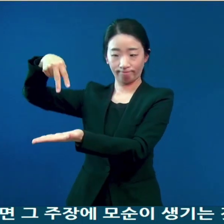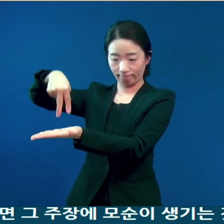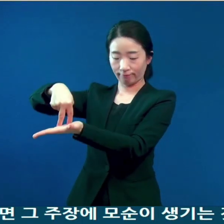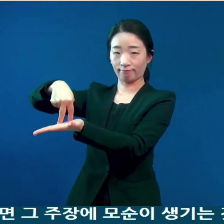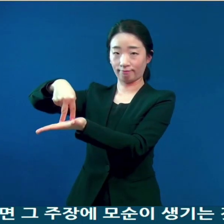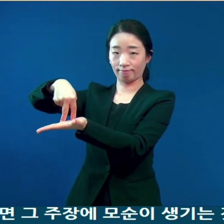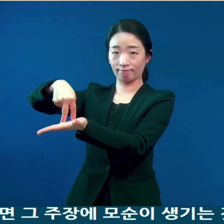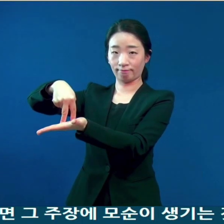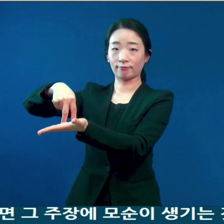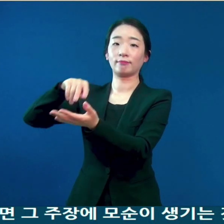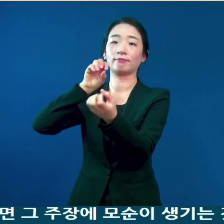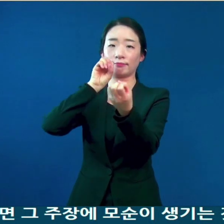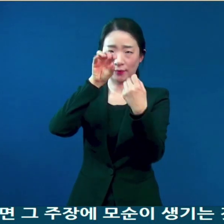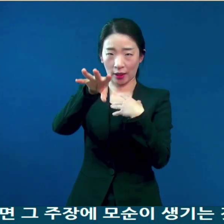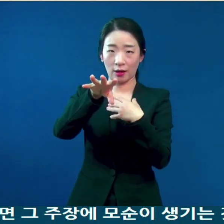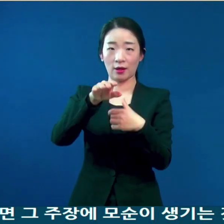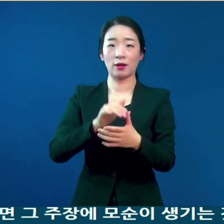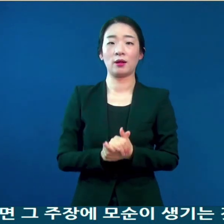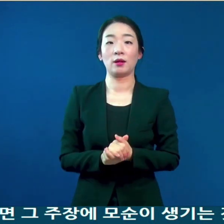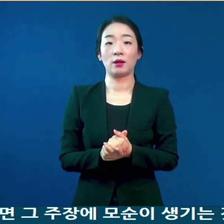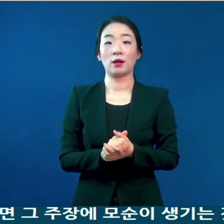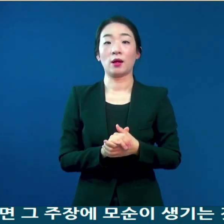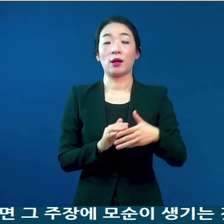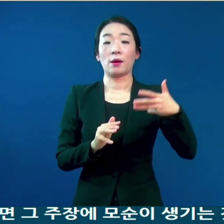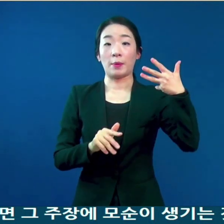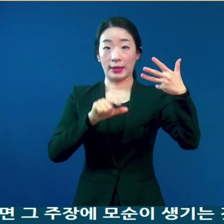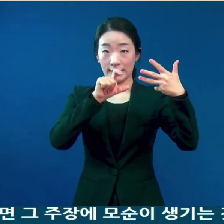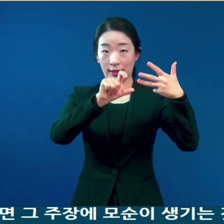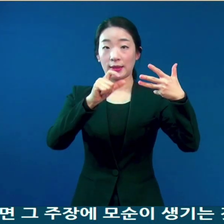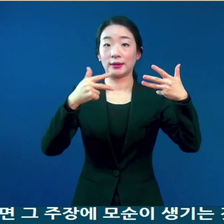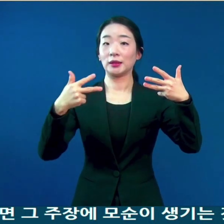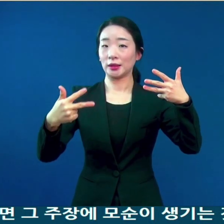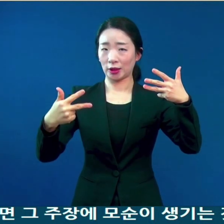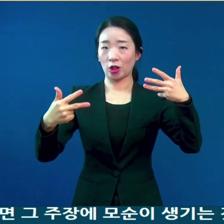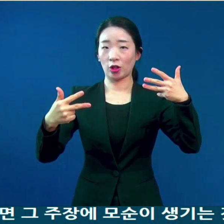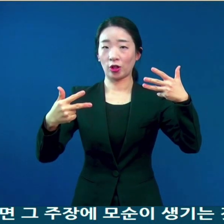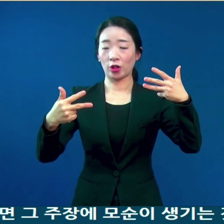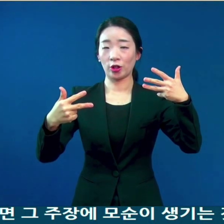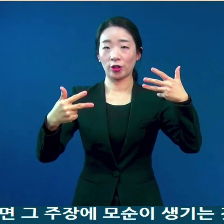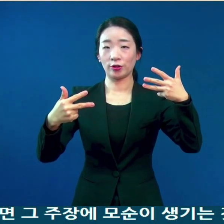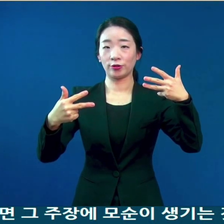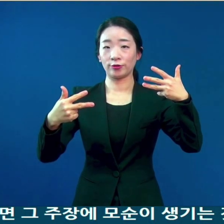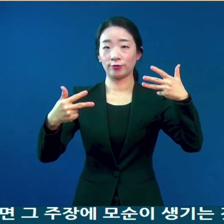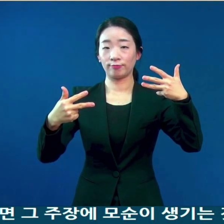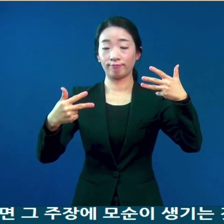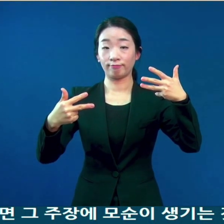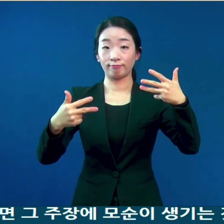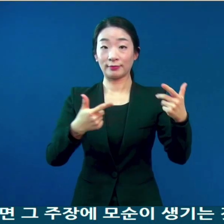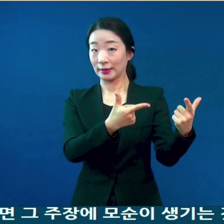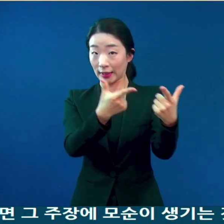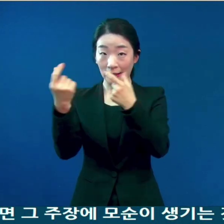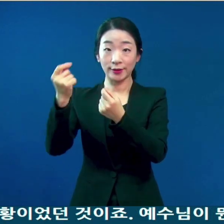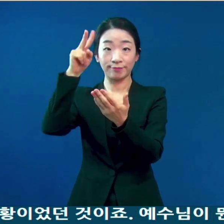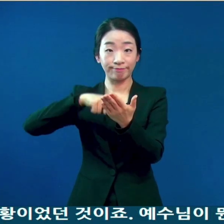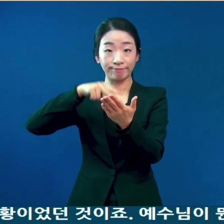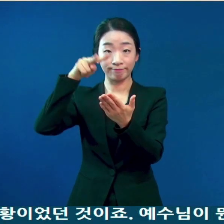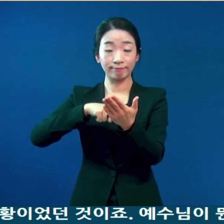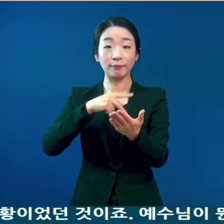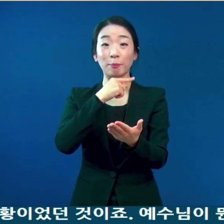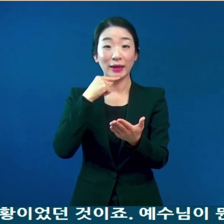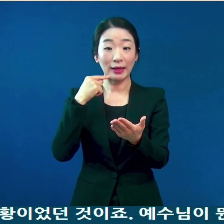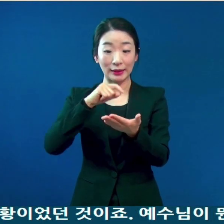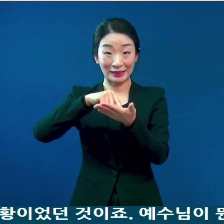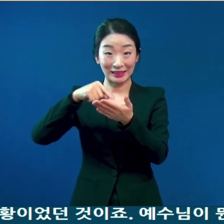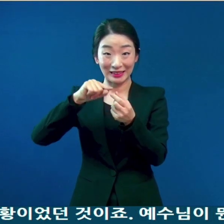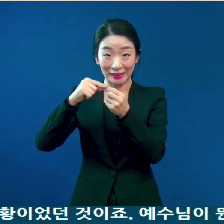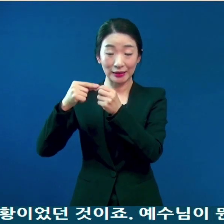주시는 겁니다. 그 답이 7절에 있죠. 빨간 글씨 보시면 됩니다. 같이 한번 읽겠습니다. 7절 빨간 글씨만